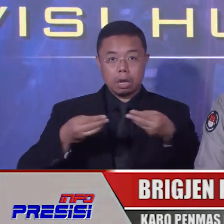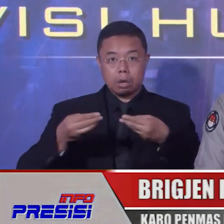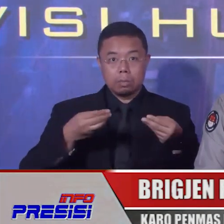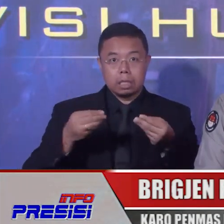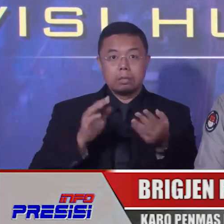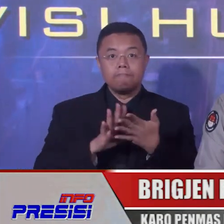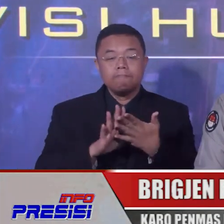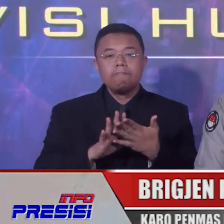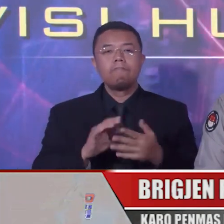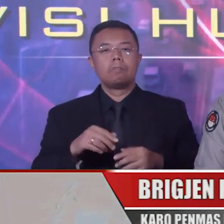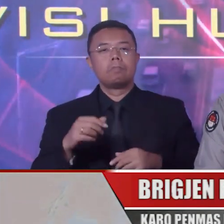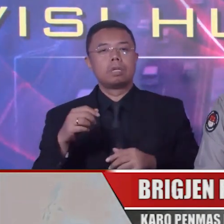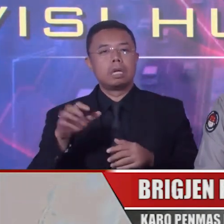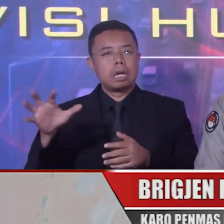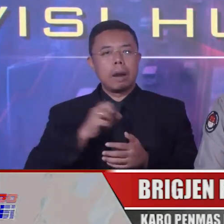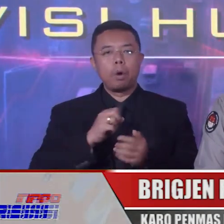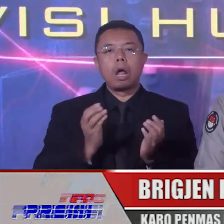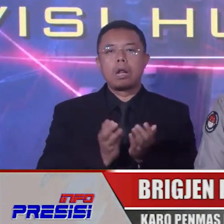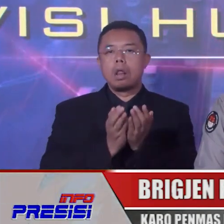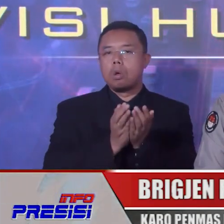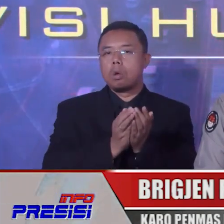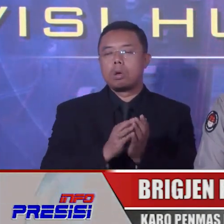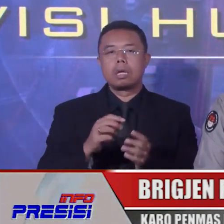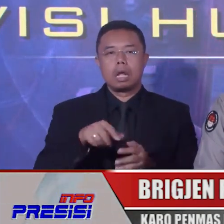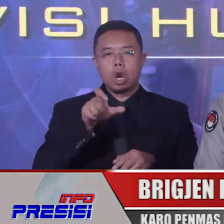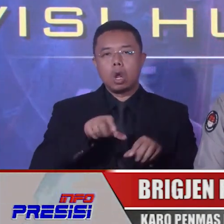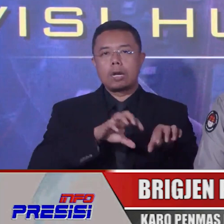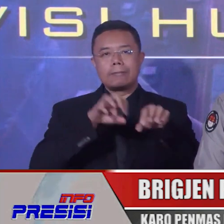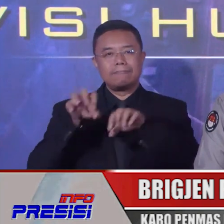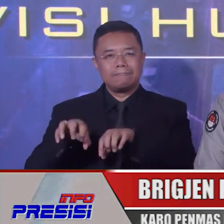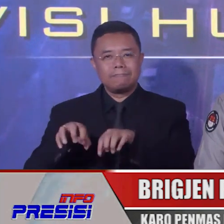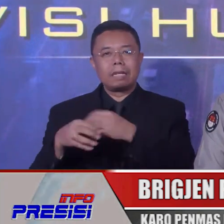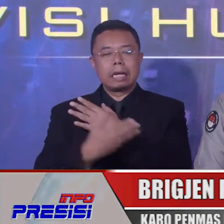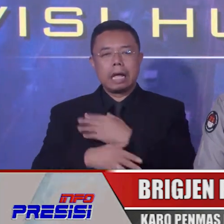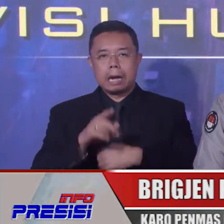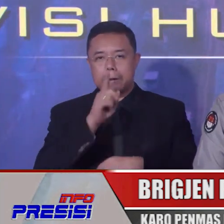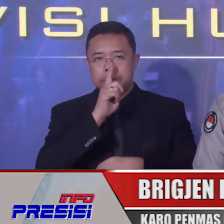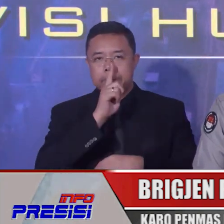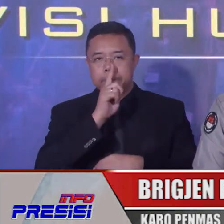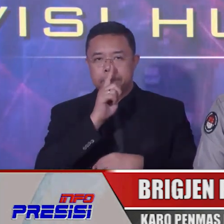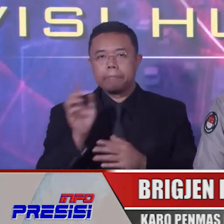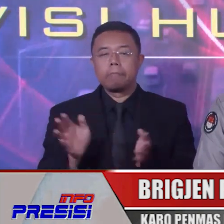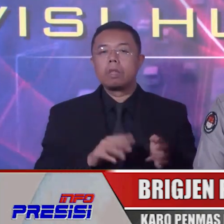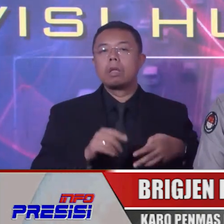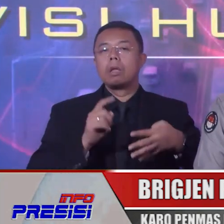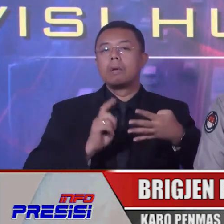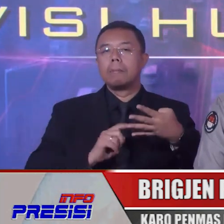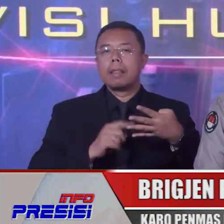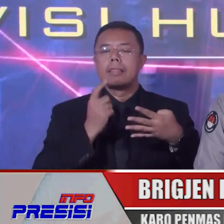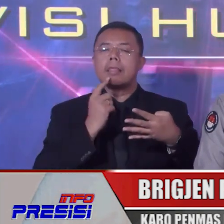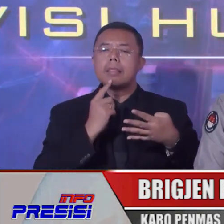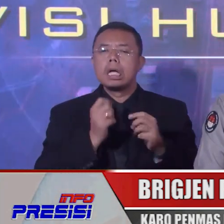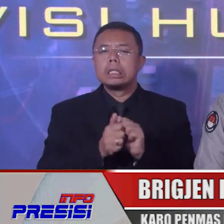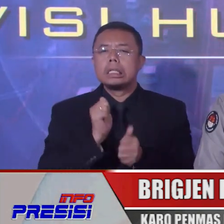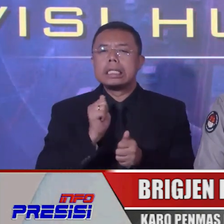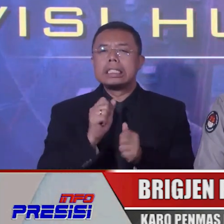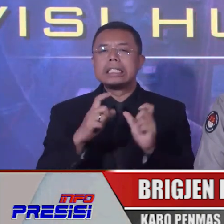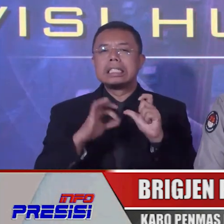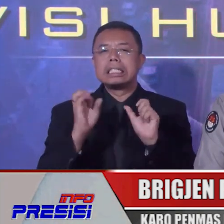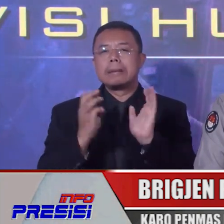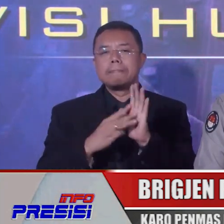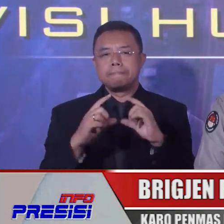di laut dan 10 imigran gelap yang keempat terkait dengan perubahan materi ujian